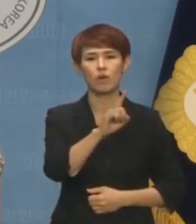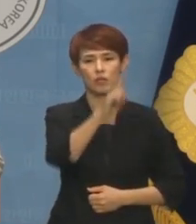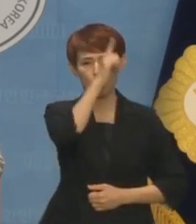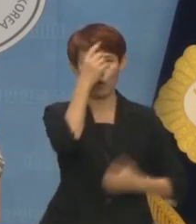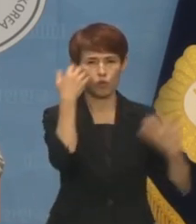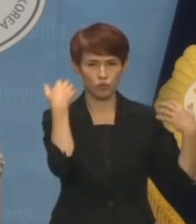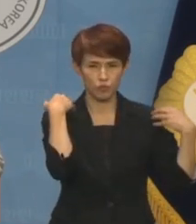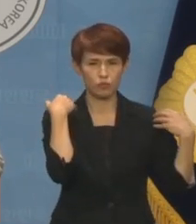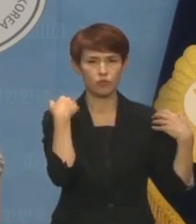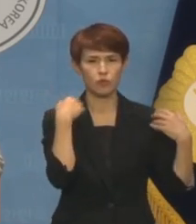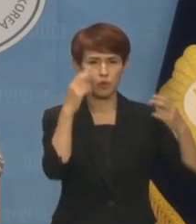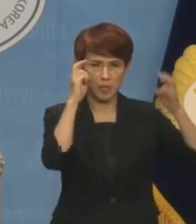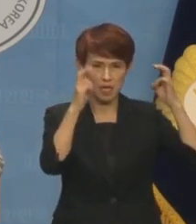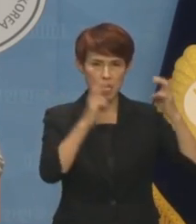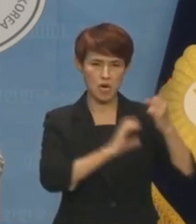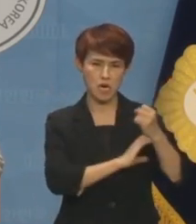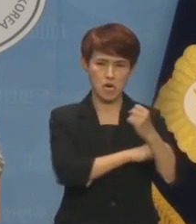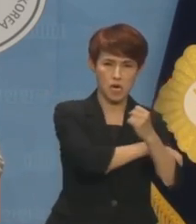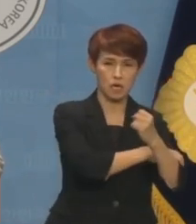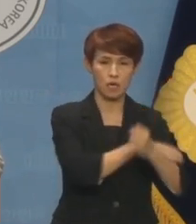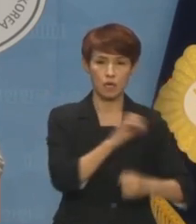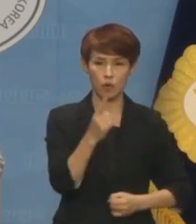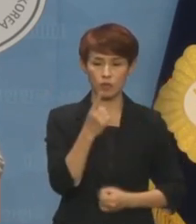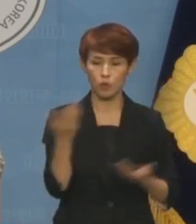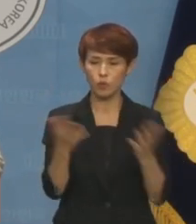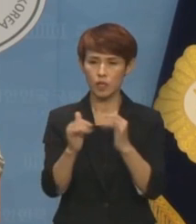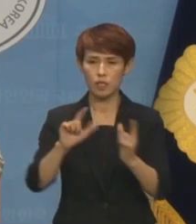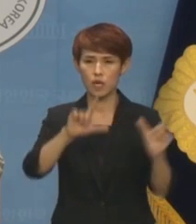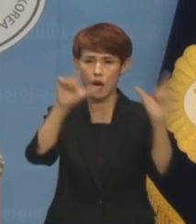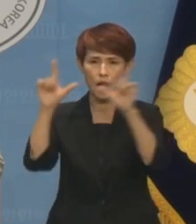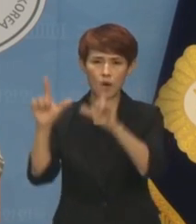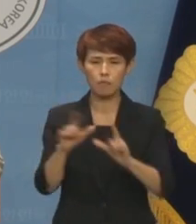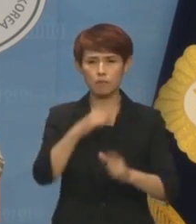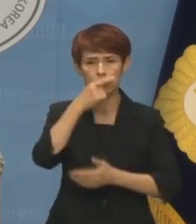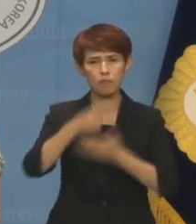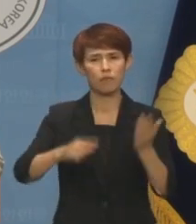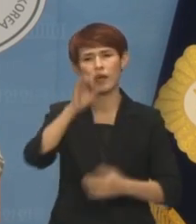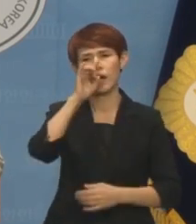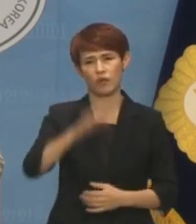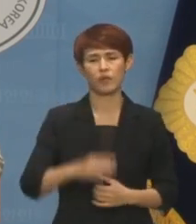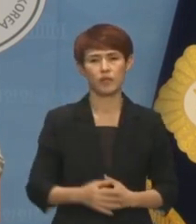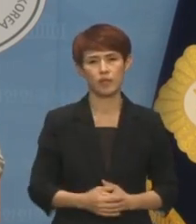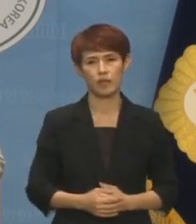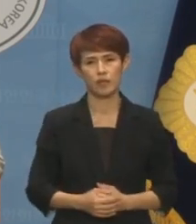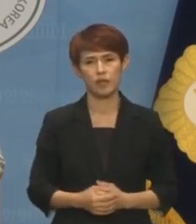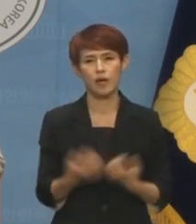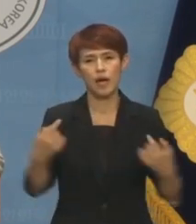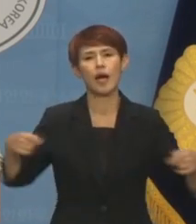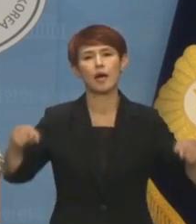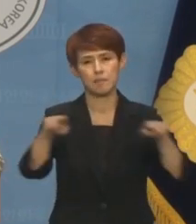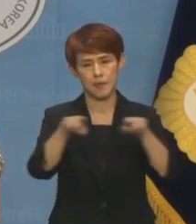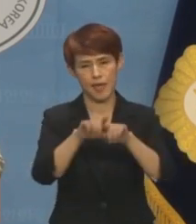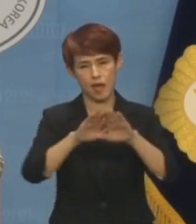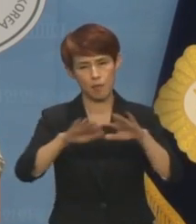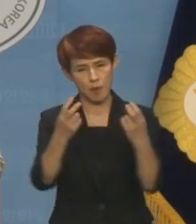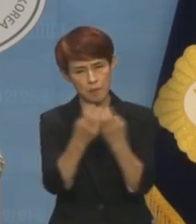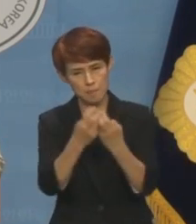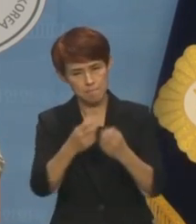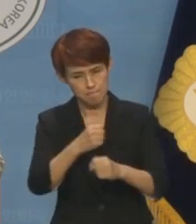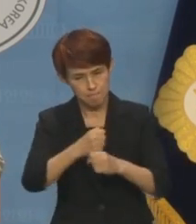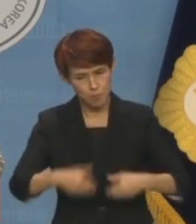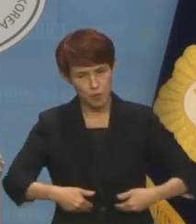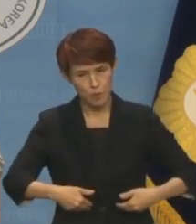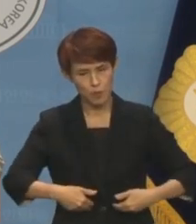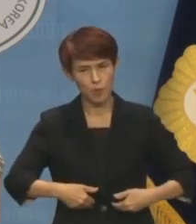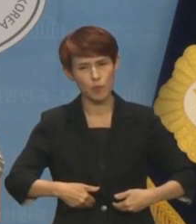자본의 일방적 기득권 남발로 노동자들의 삶이 파괴되어서는 안 된다는 것이며 함께 대안을 만들어 가야